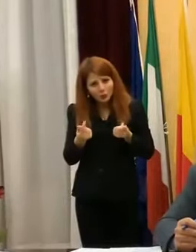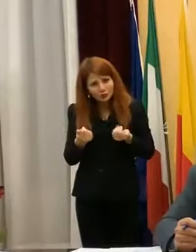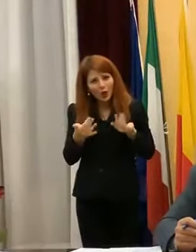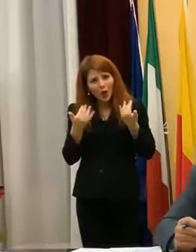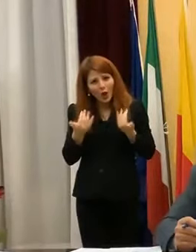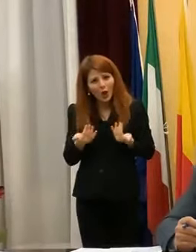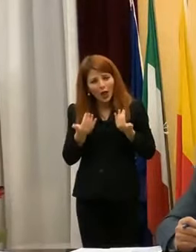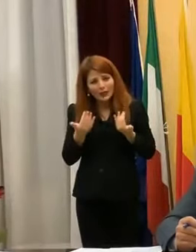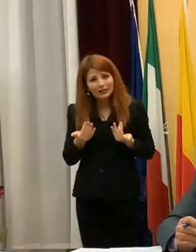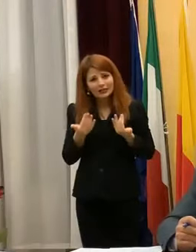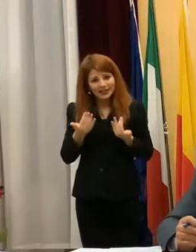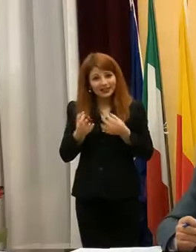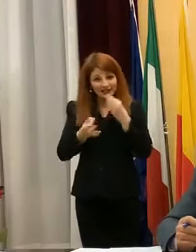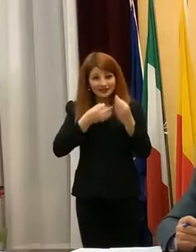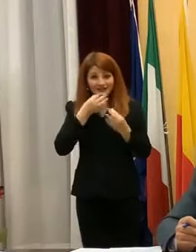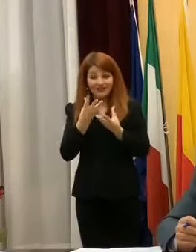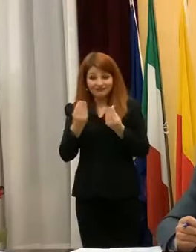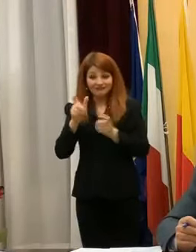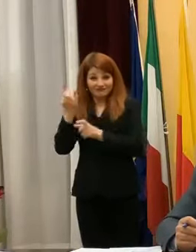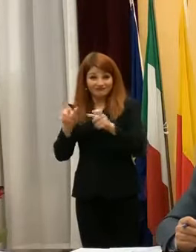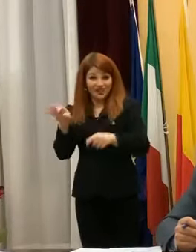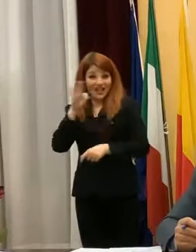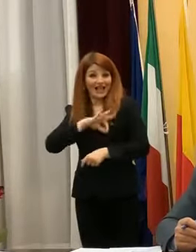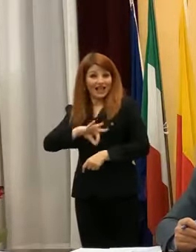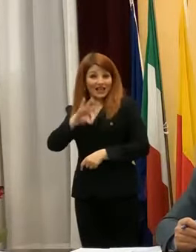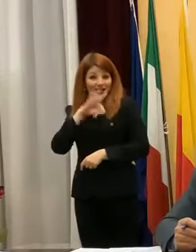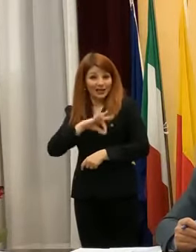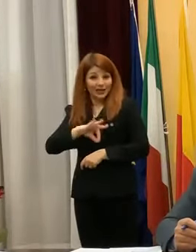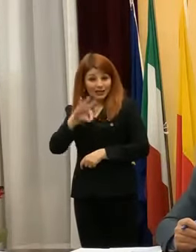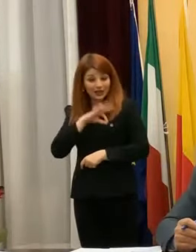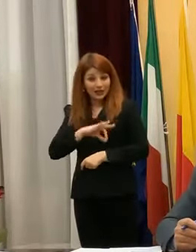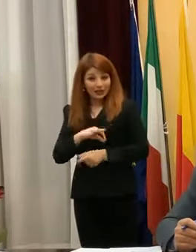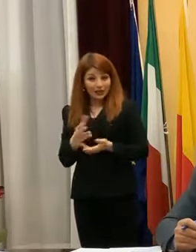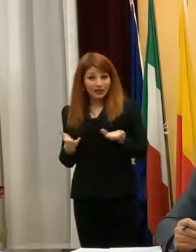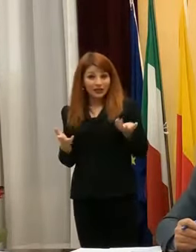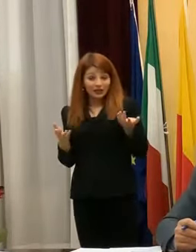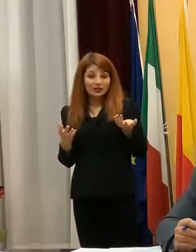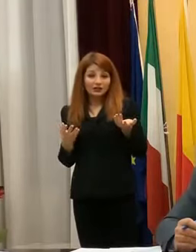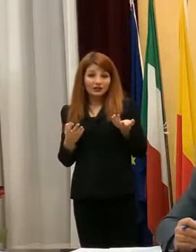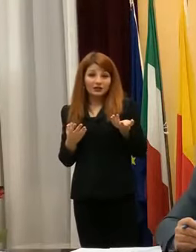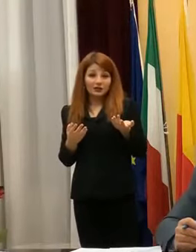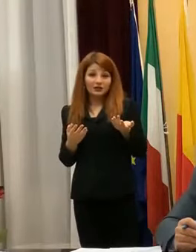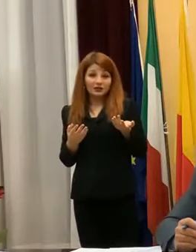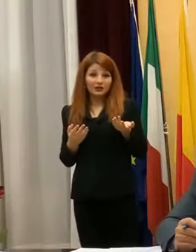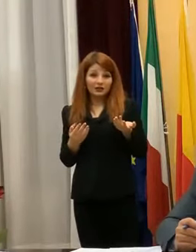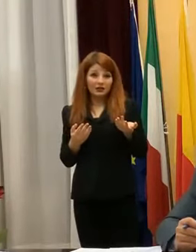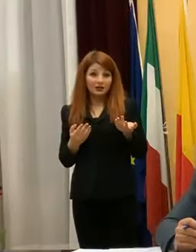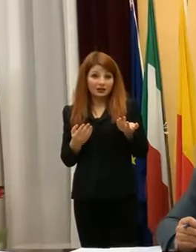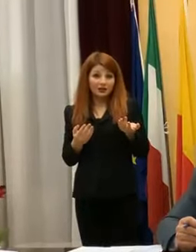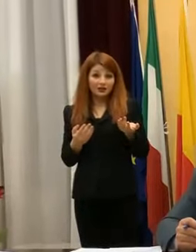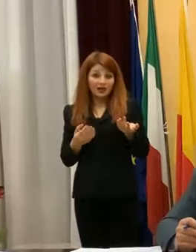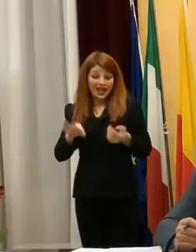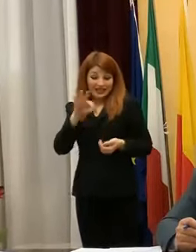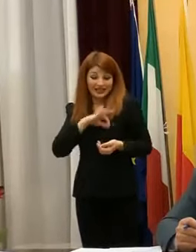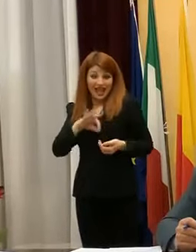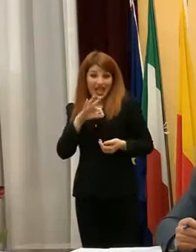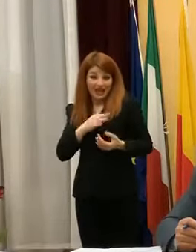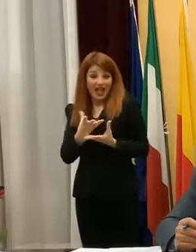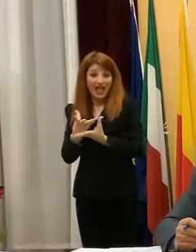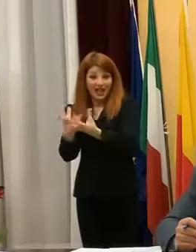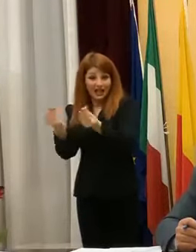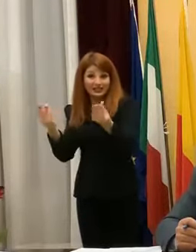di interessi all'interno del sistema sanitario, noi continuiamo a sognare che non ci possa